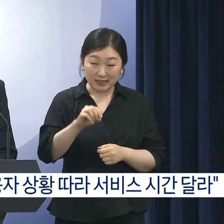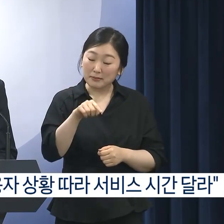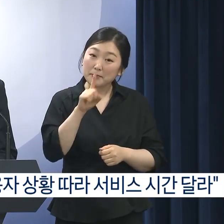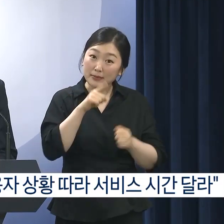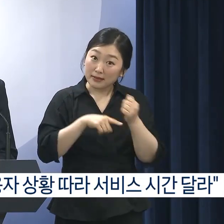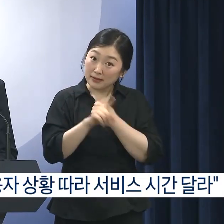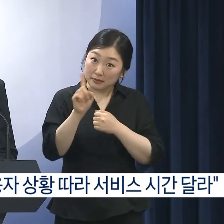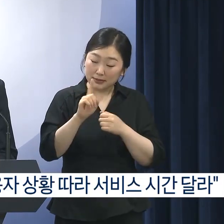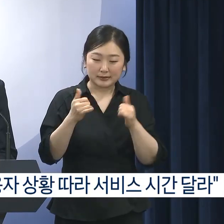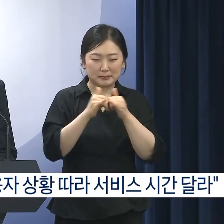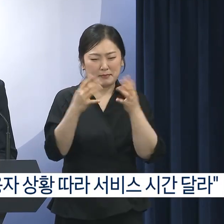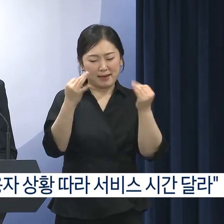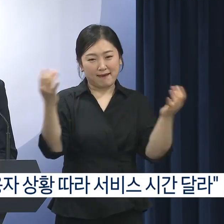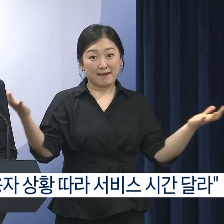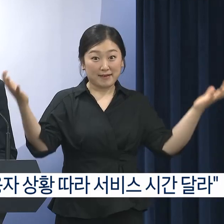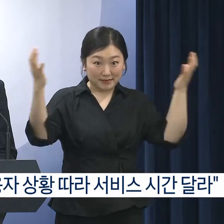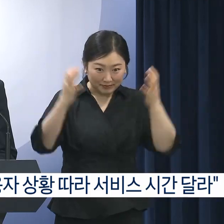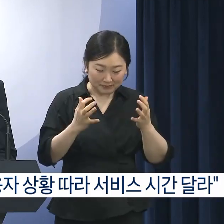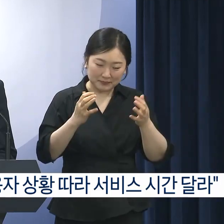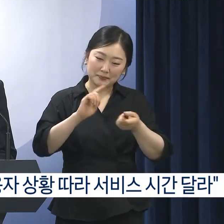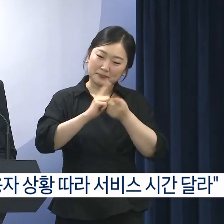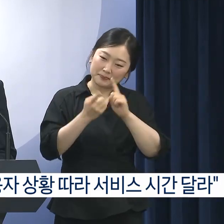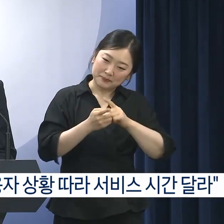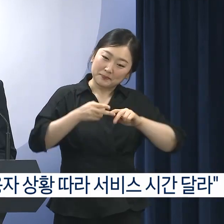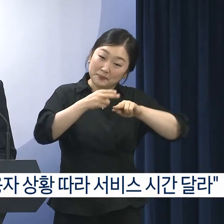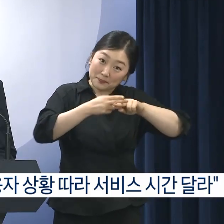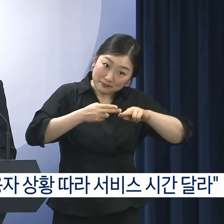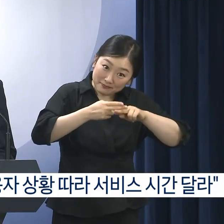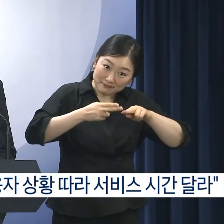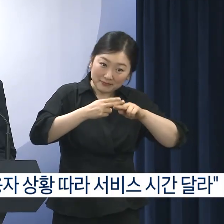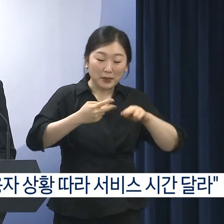서로 교류를 증진하는 것을 말씀하고 있습니다.